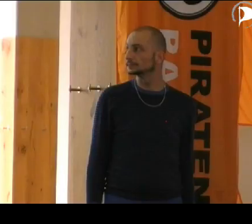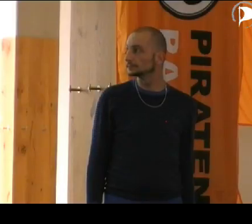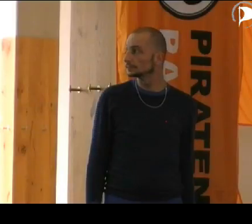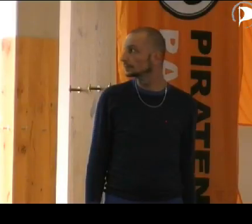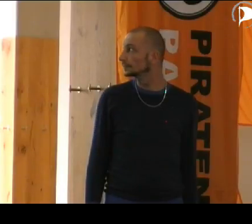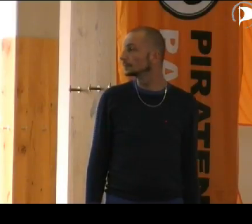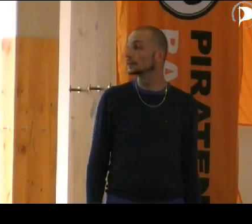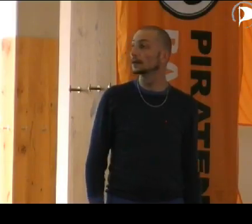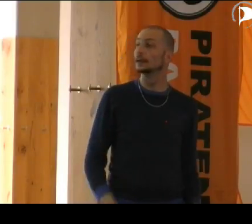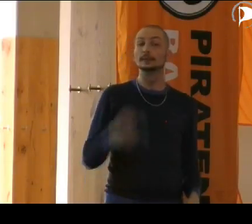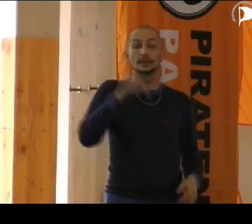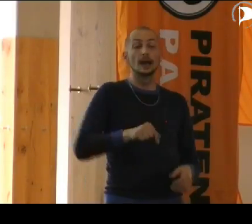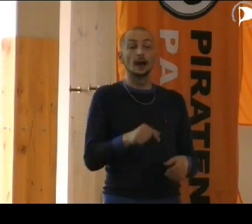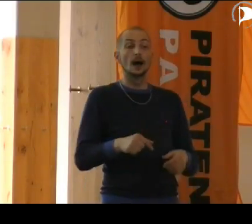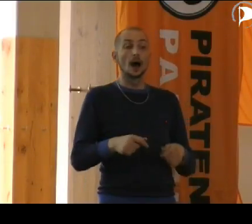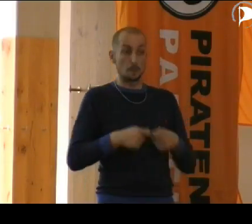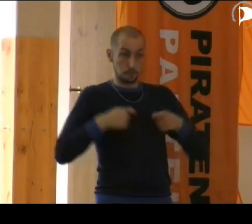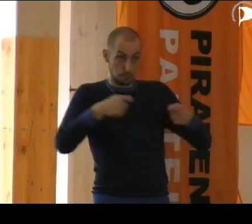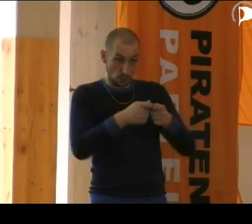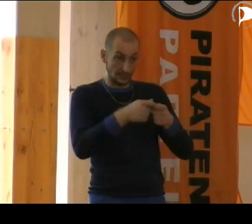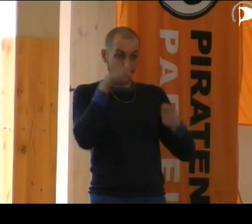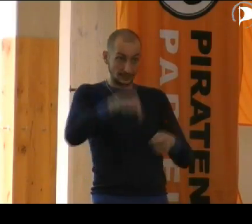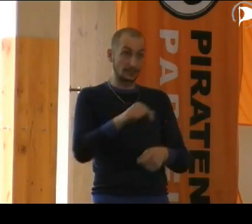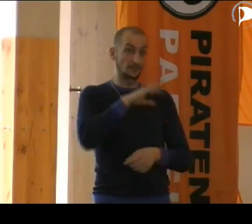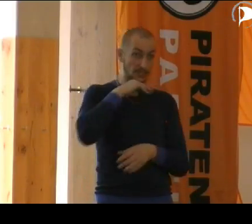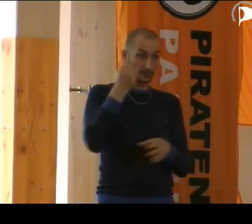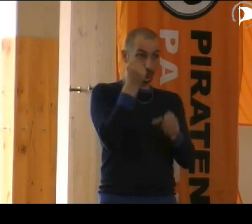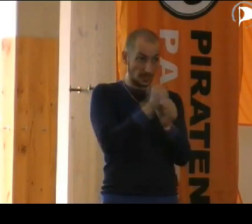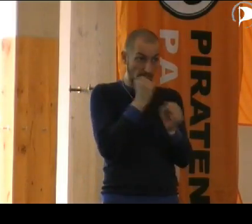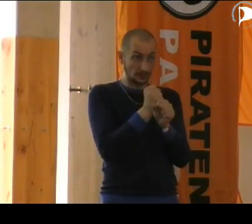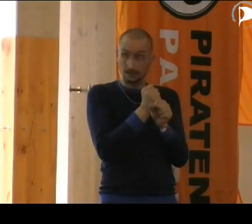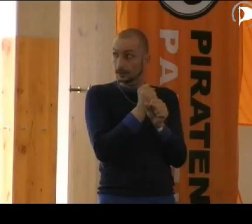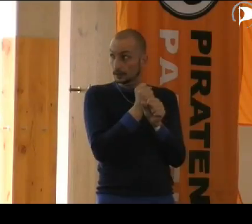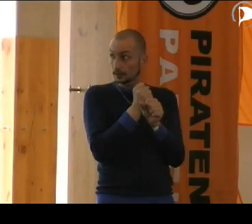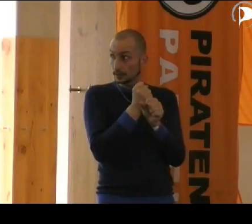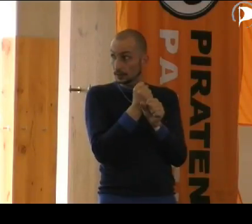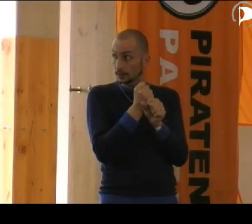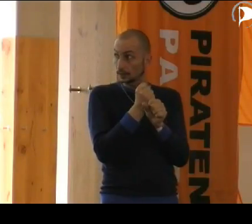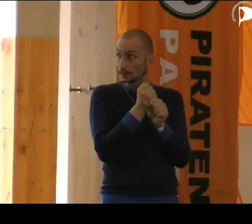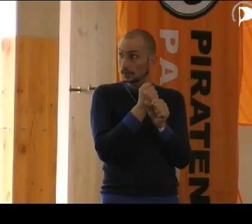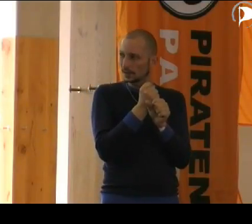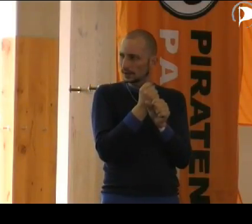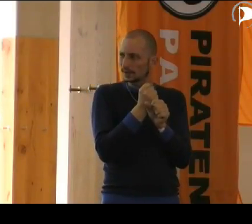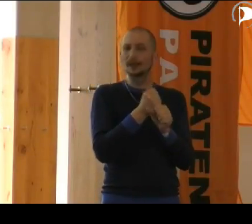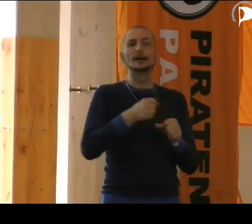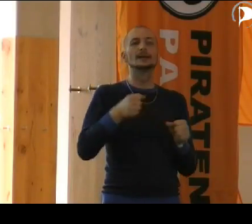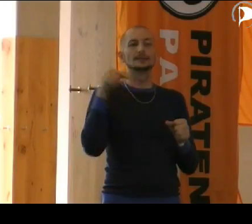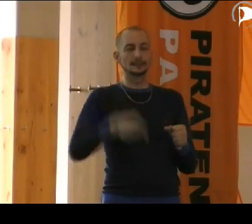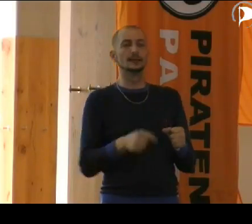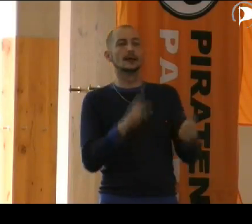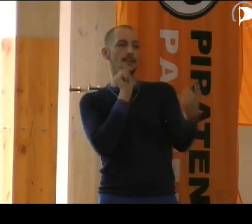und das auch ein bisschen dazu tun auf bundesebene habe ich an den verwaltungsgerichten eingereicht